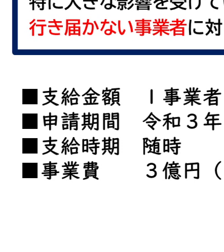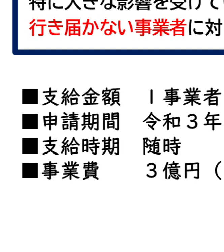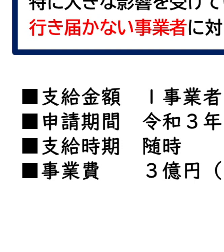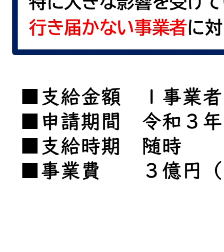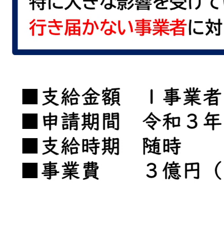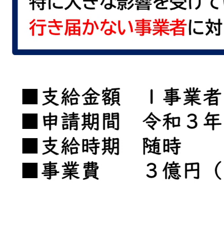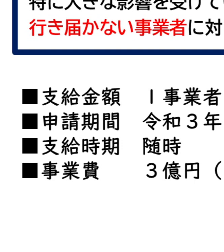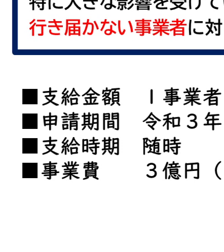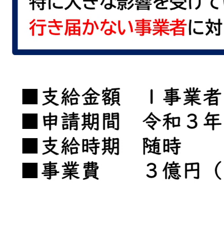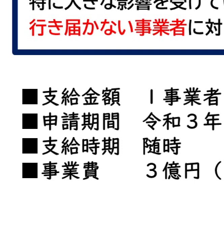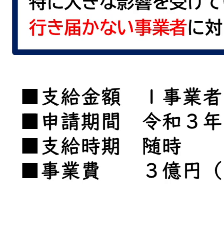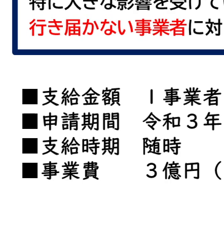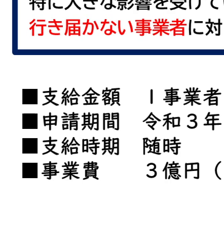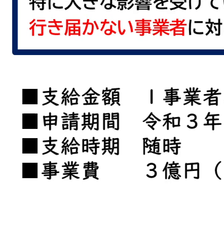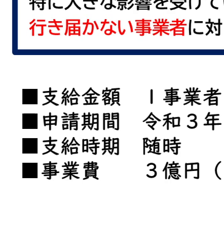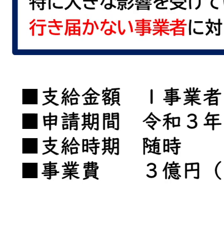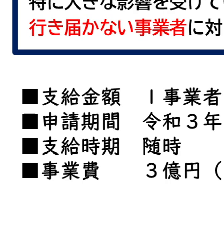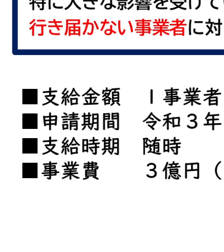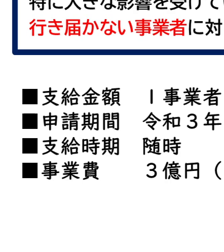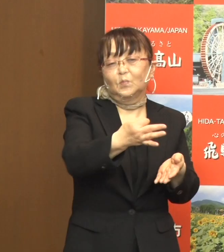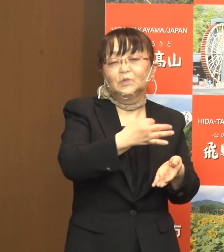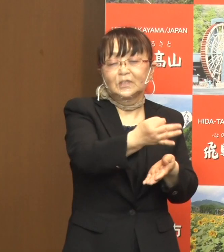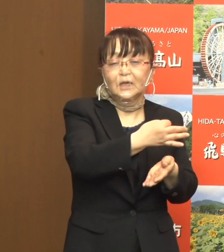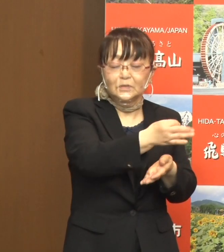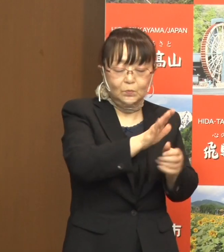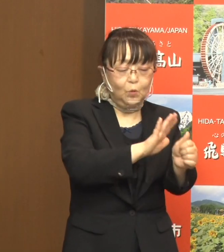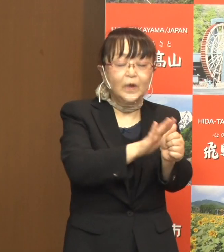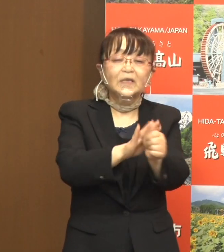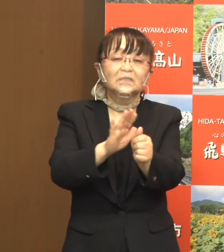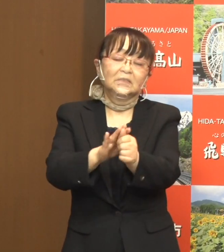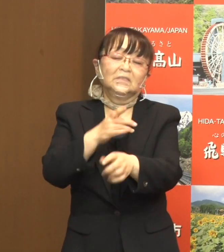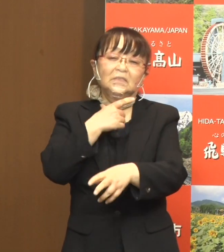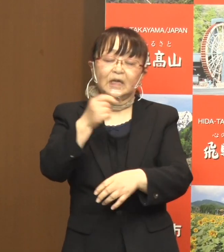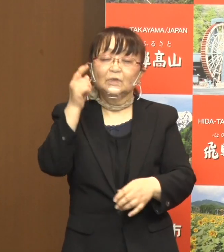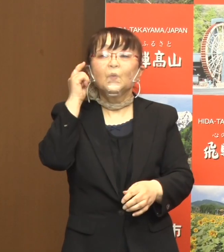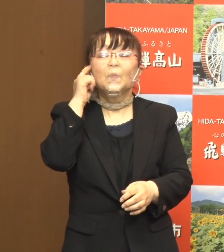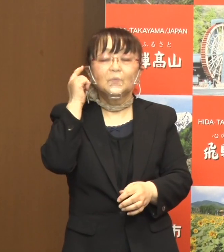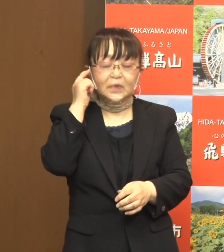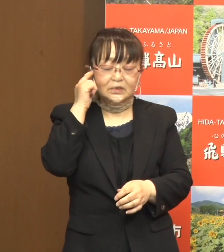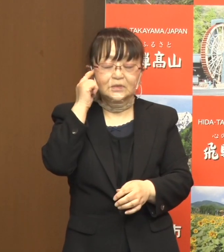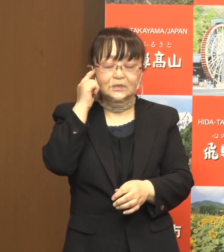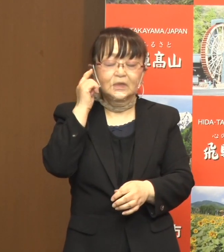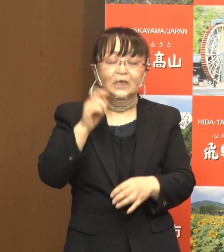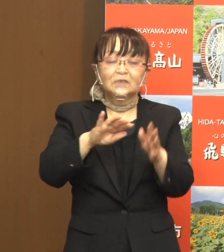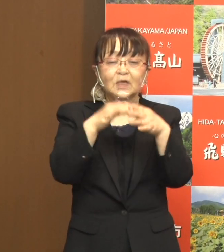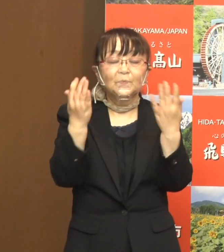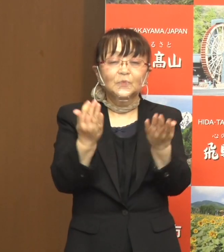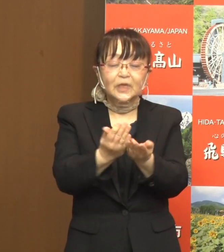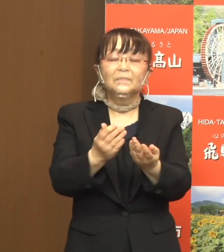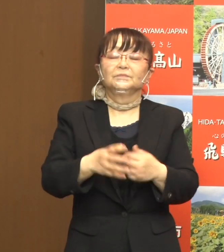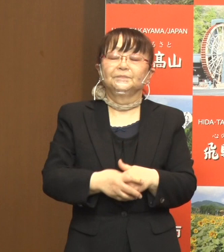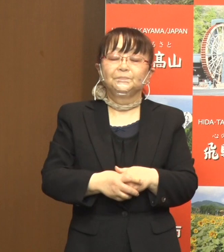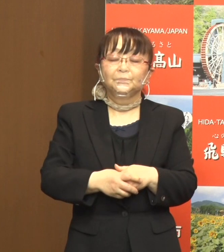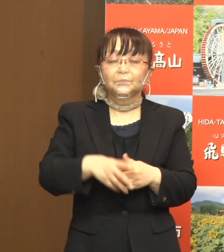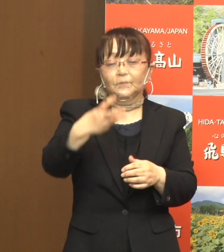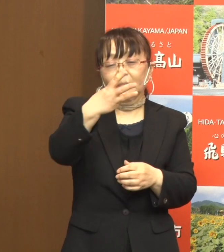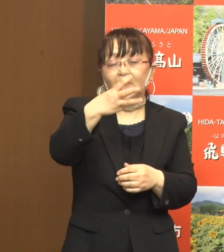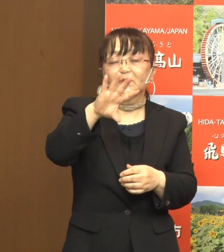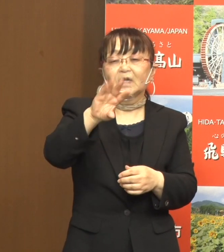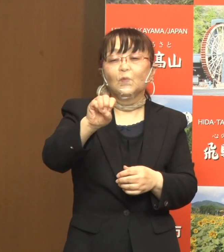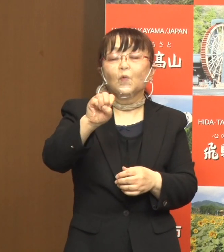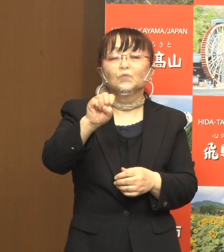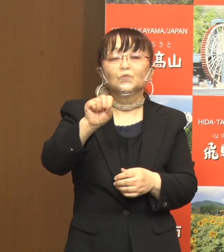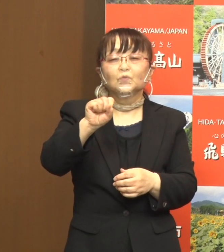ね子宮を行って参りたいと思います総事業費といたしましては3億円